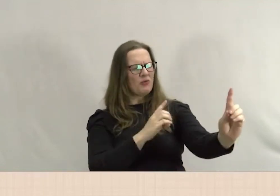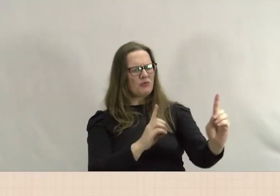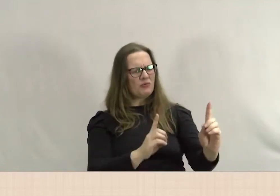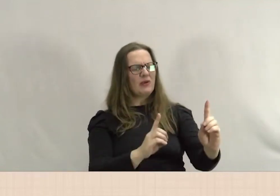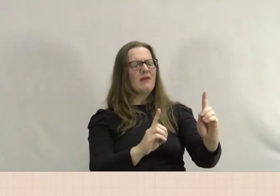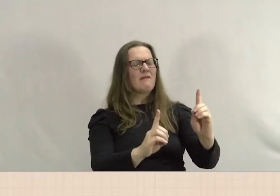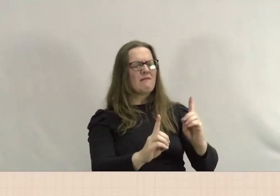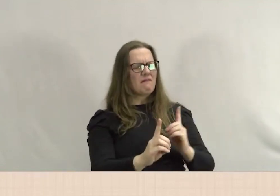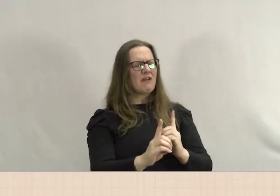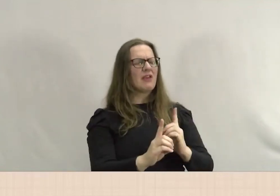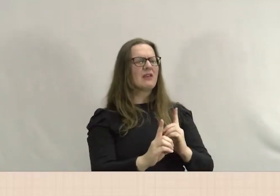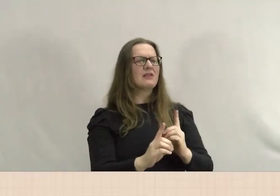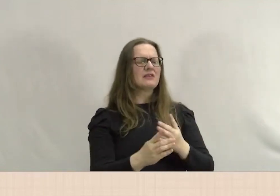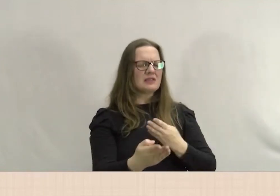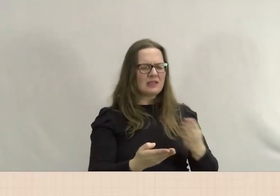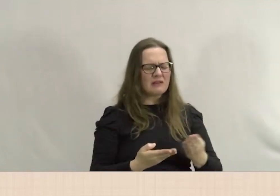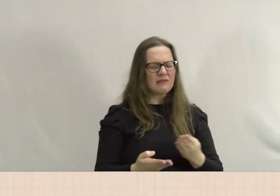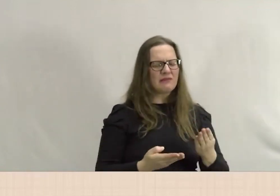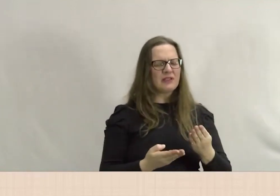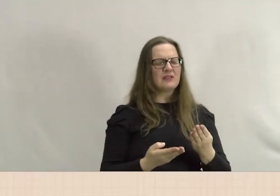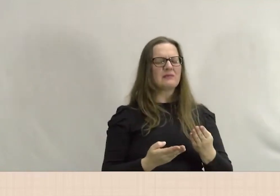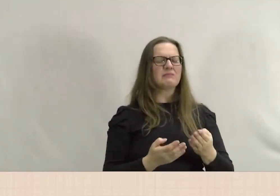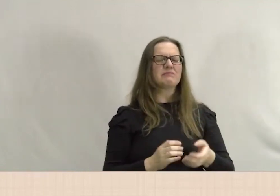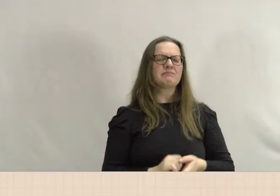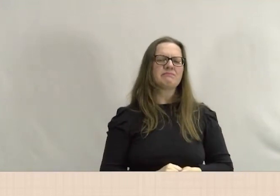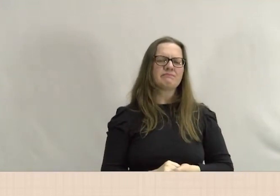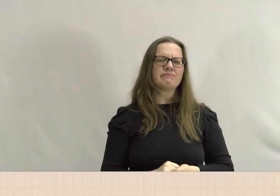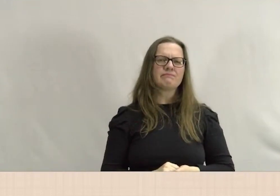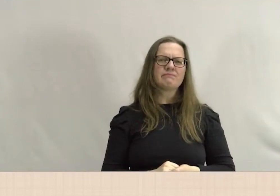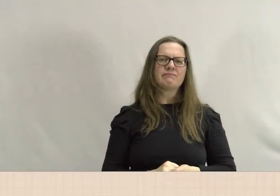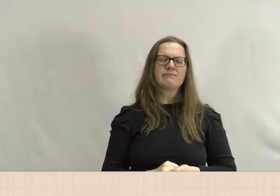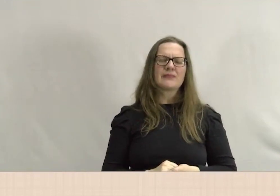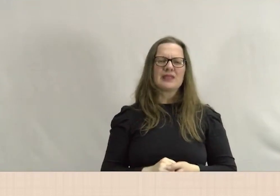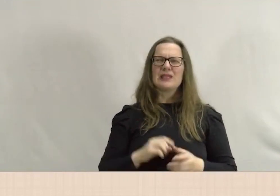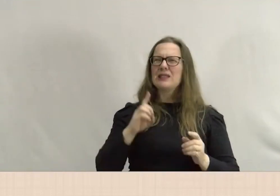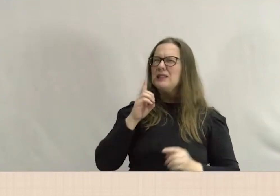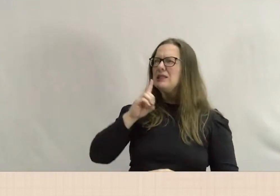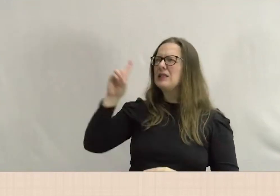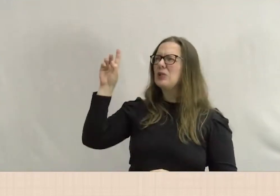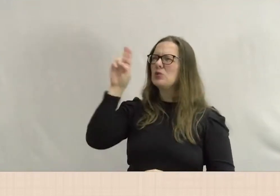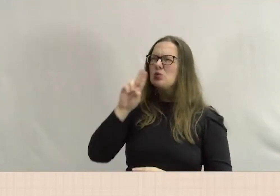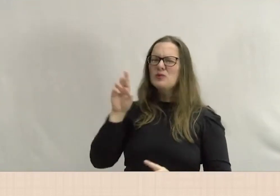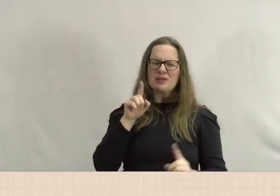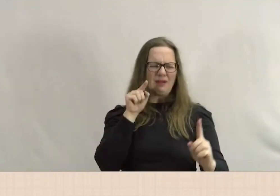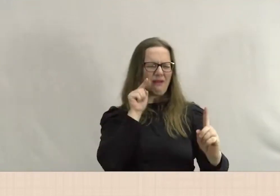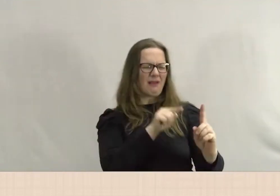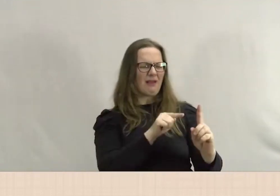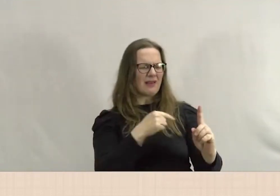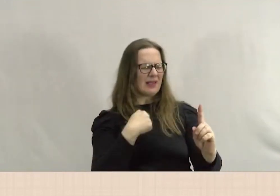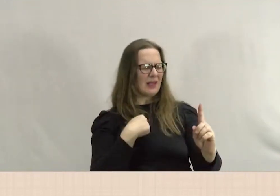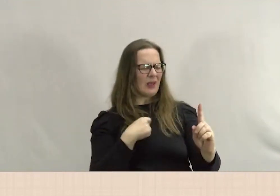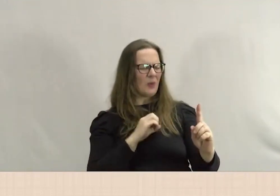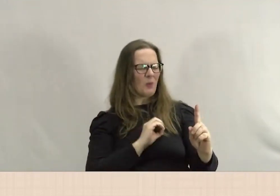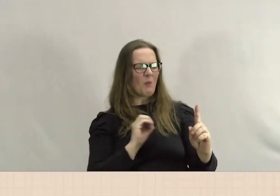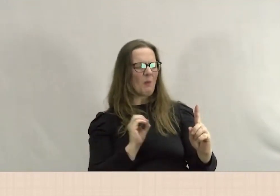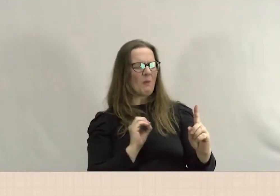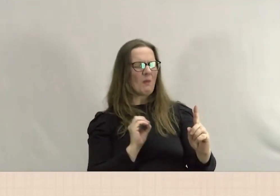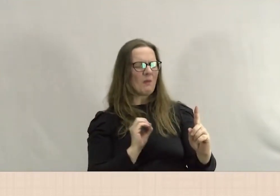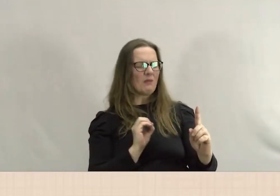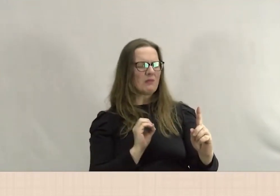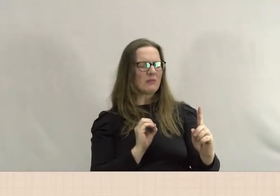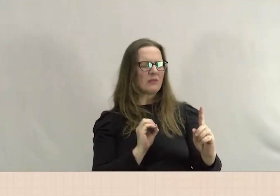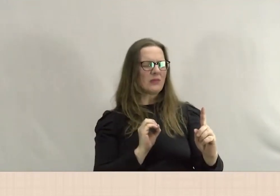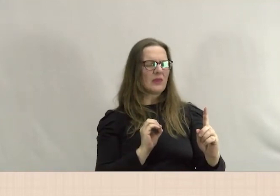tempo, e de repente o Senhor está usando ele mais do que eu. Aí